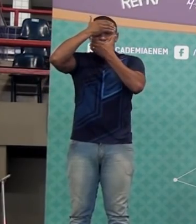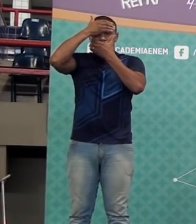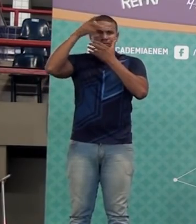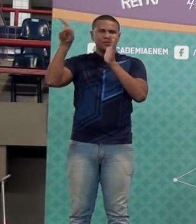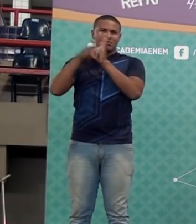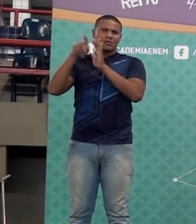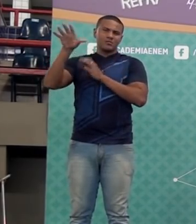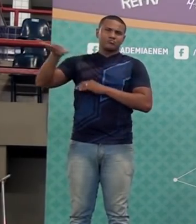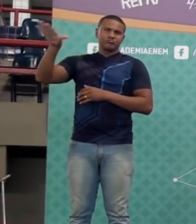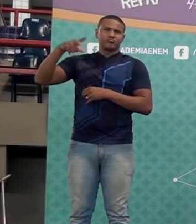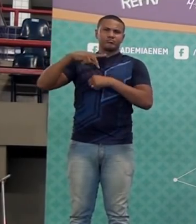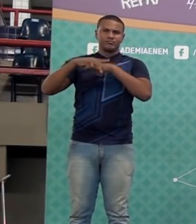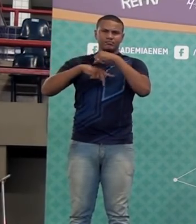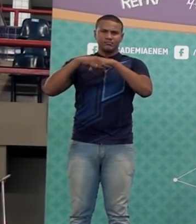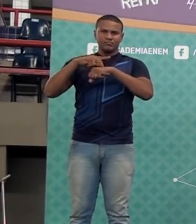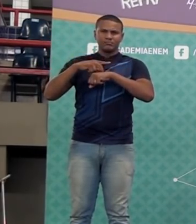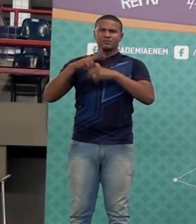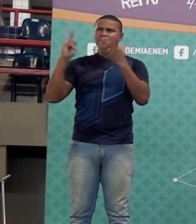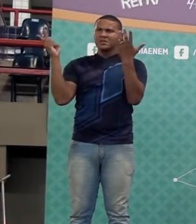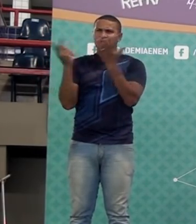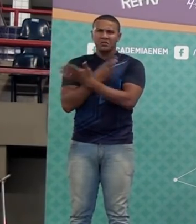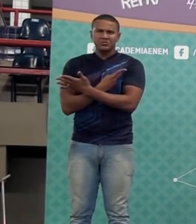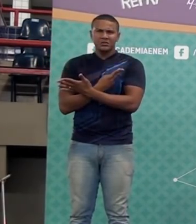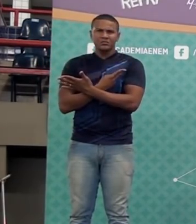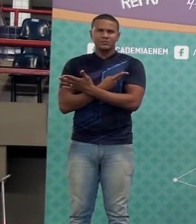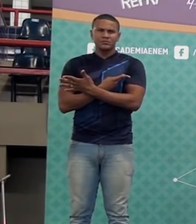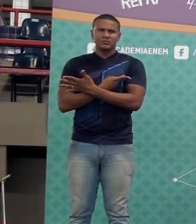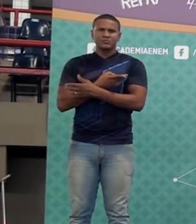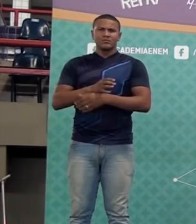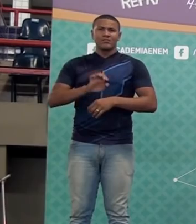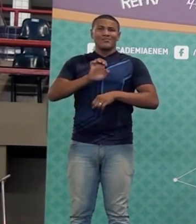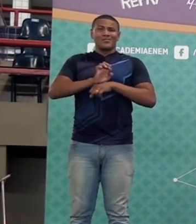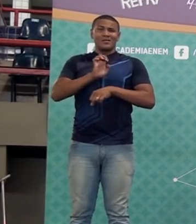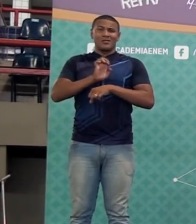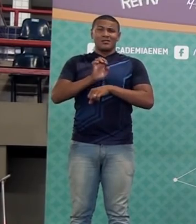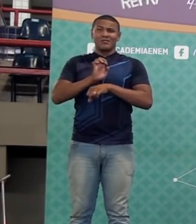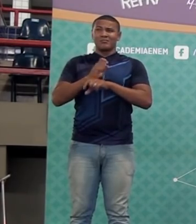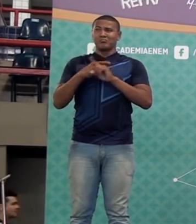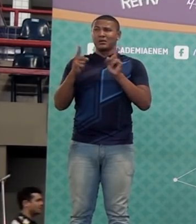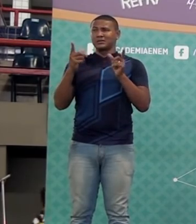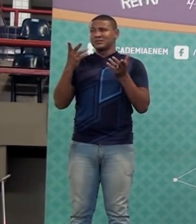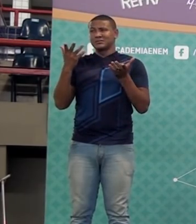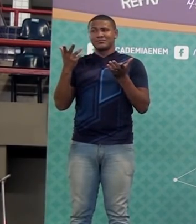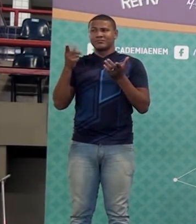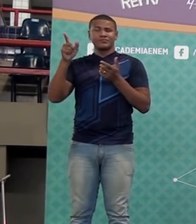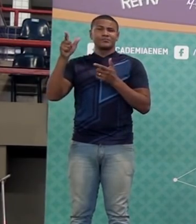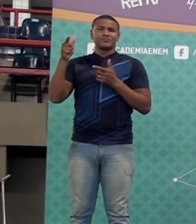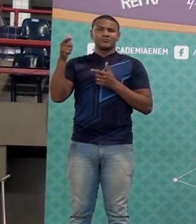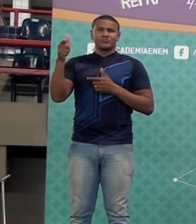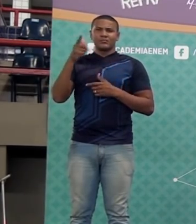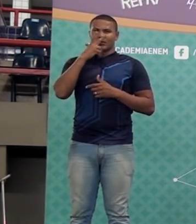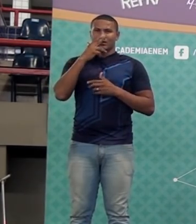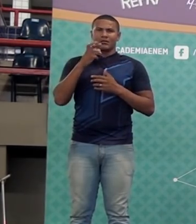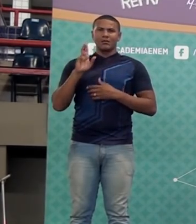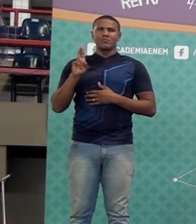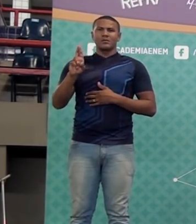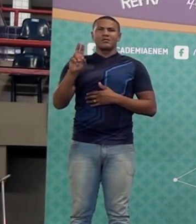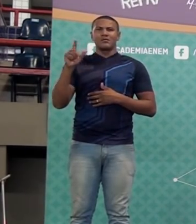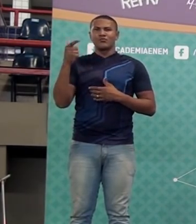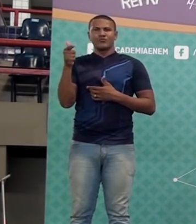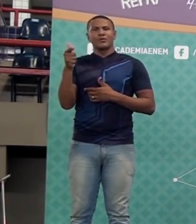Islâmico é uma barbaridade. Mas não é Estado e nem representa o islamismo, né? Para que haja Estado é preciso